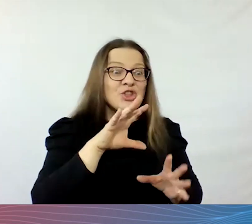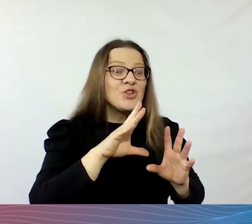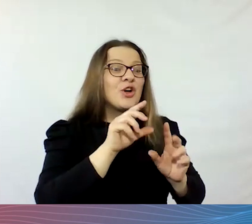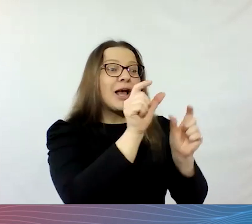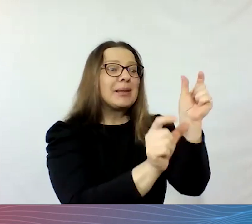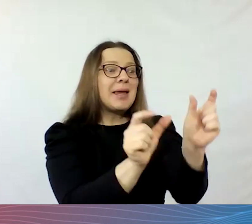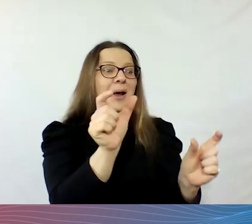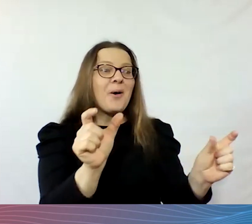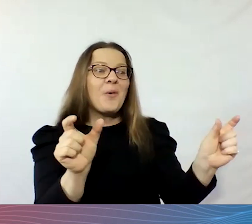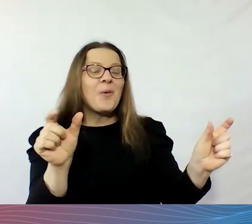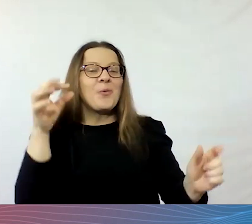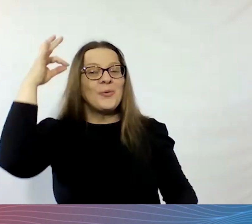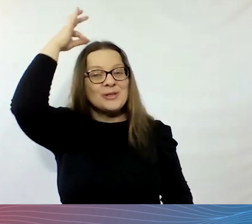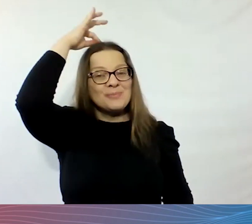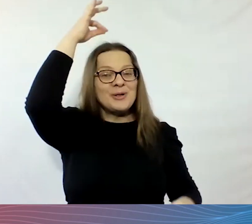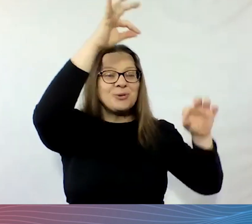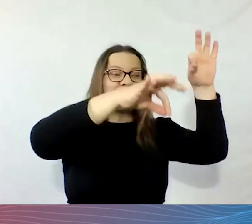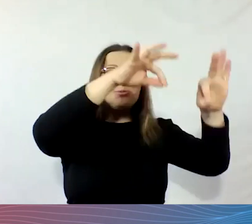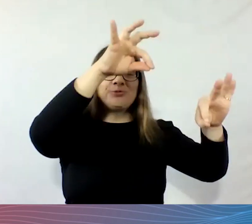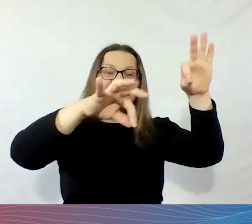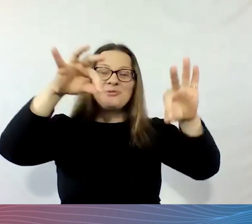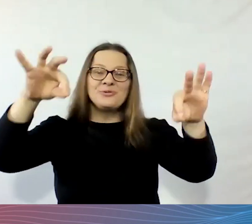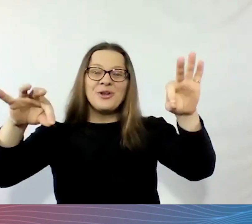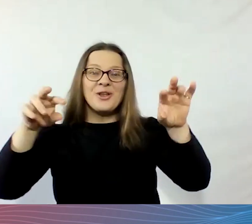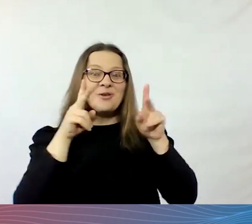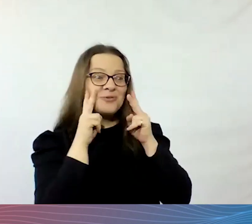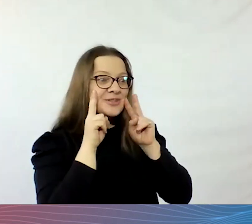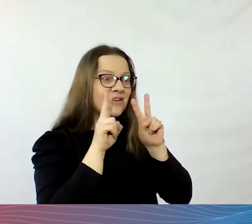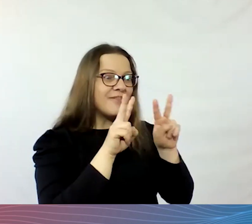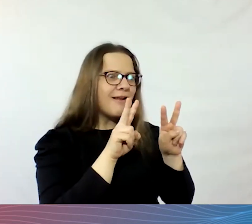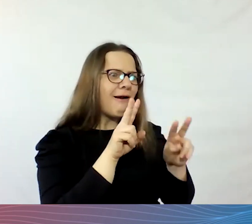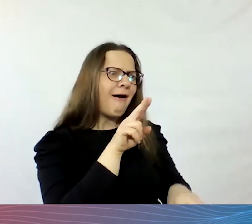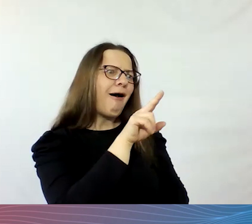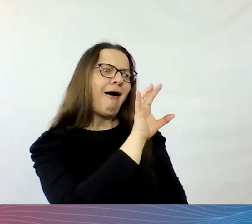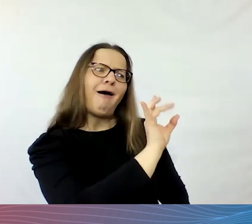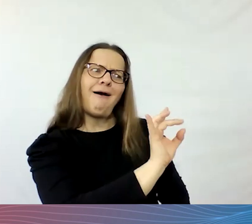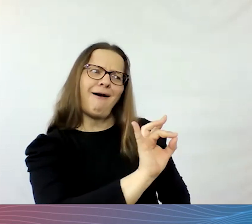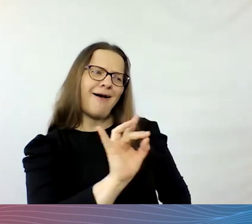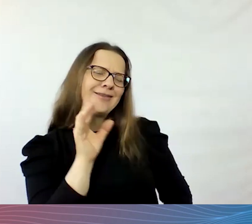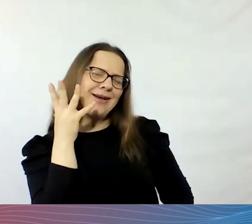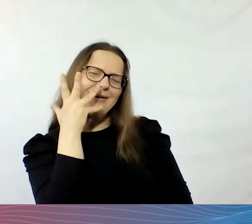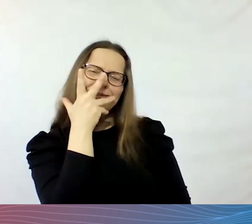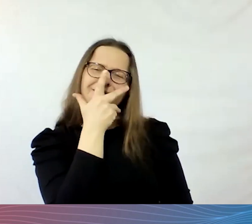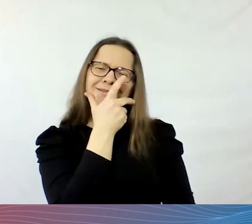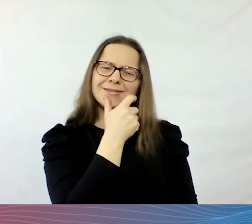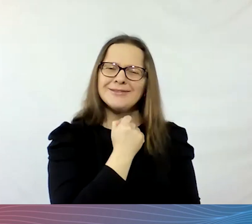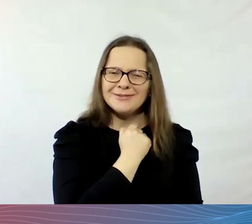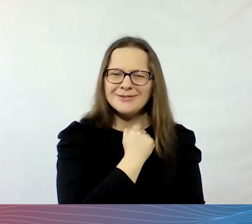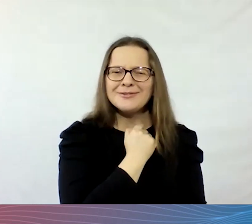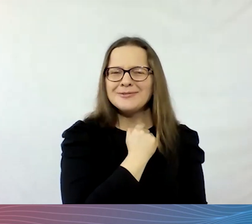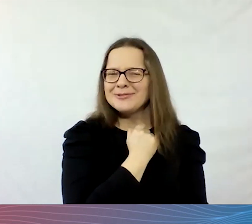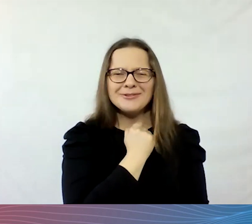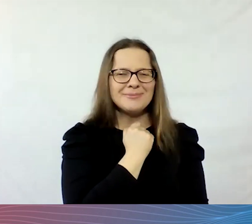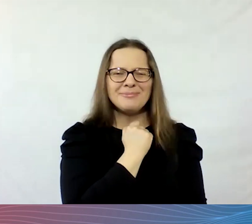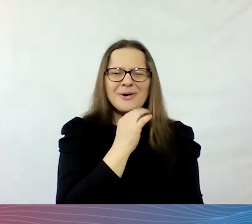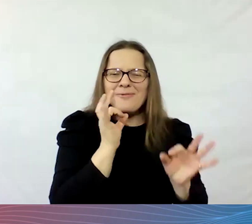para o outro, todo mundo é bonito. É ou não é? Tudo não fica mais bonito. É um rostinho com